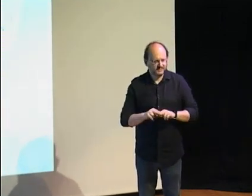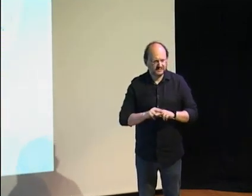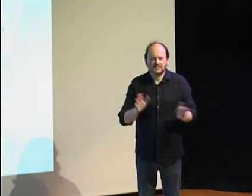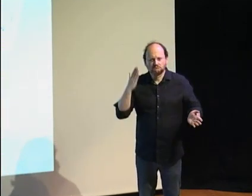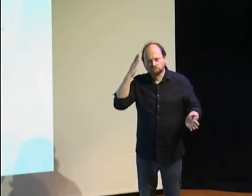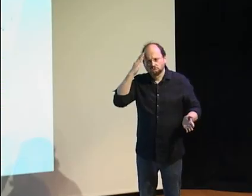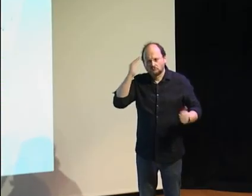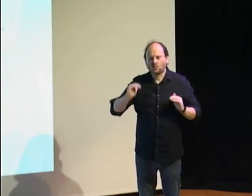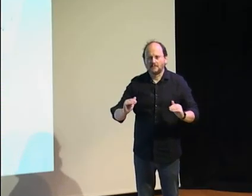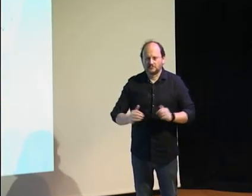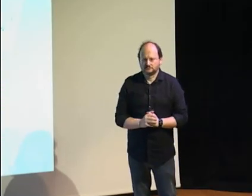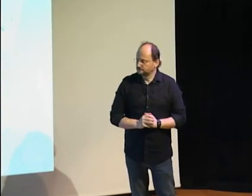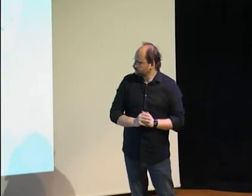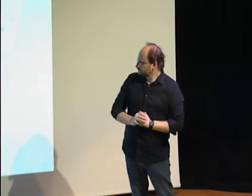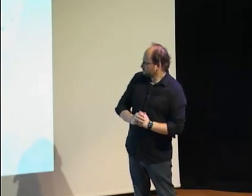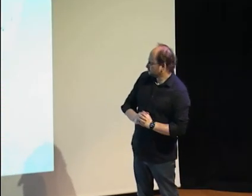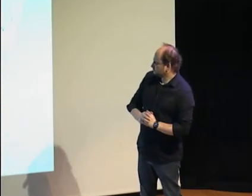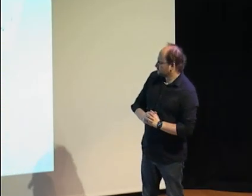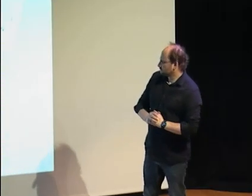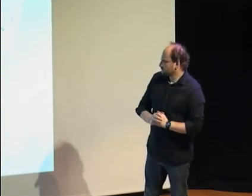les sourds n'allaient jamais à l'église.